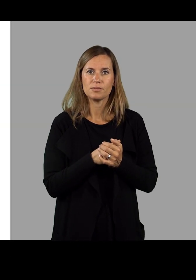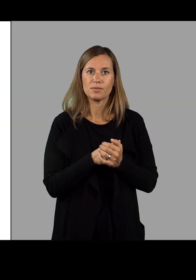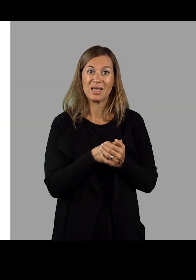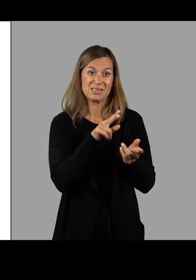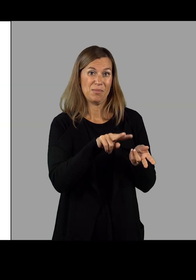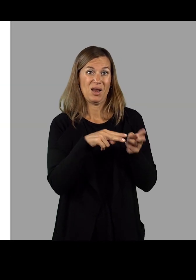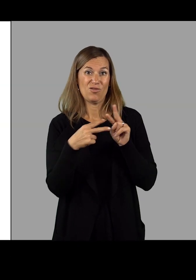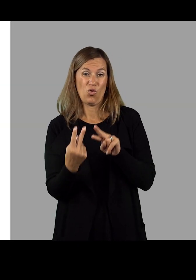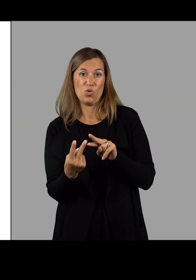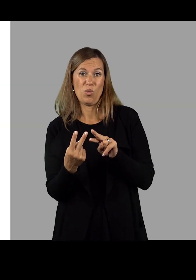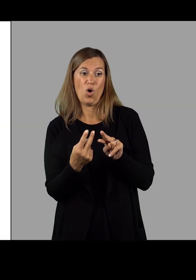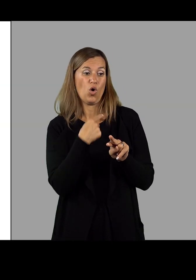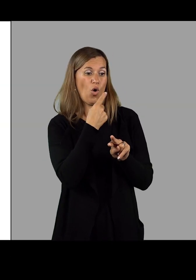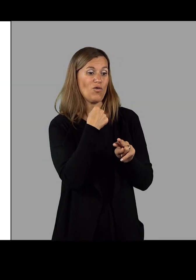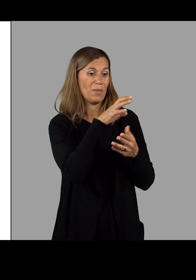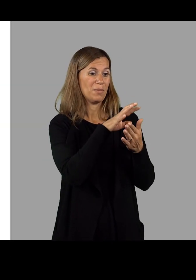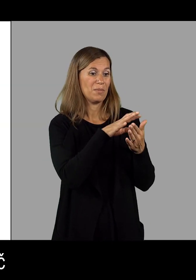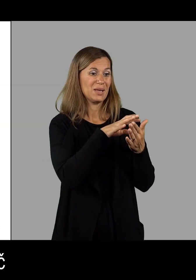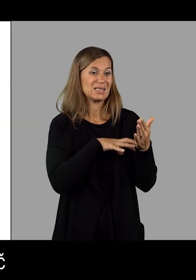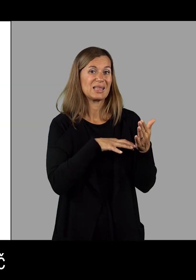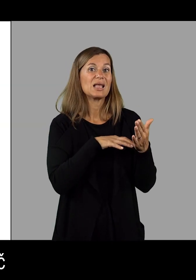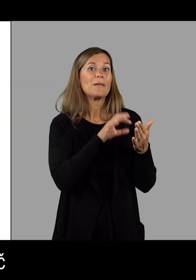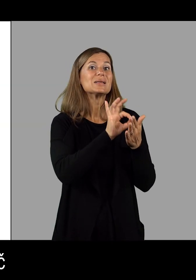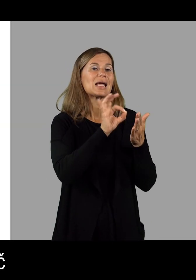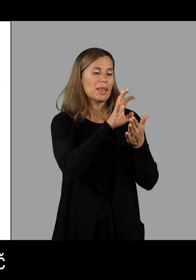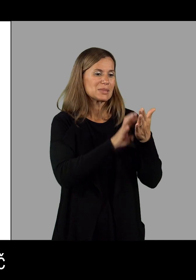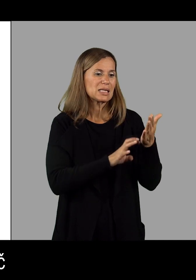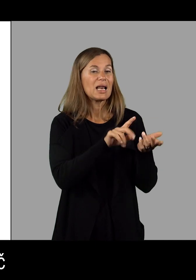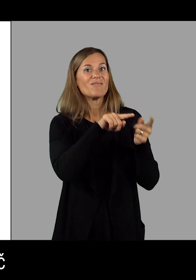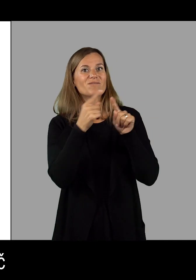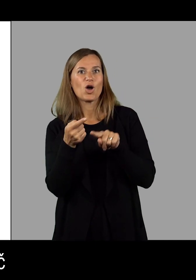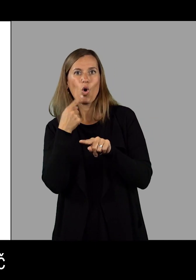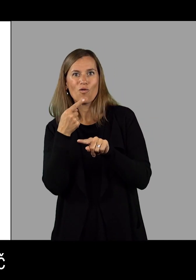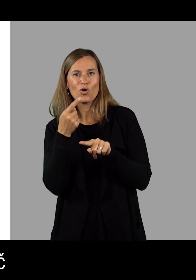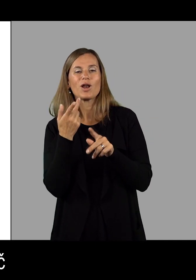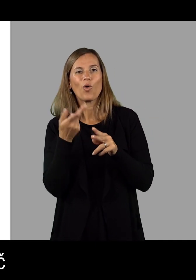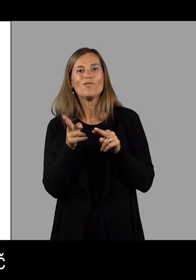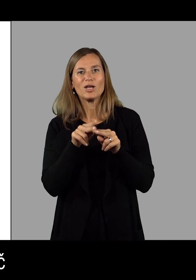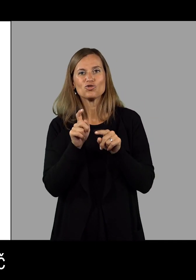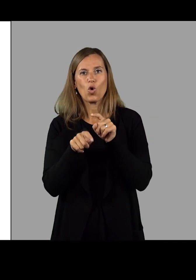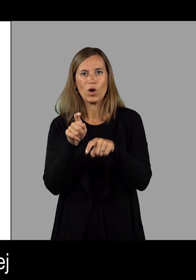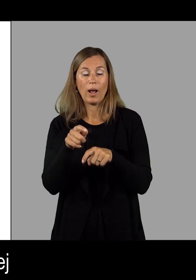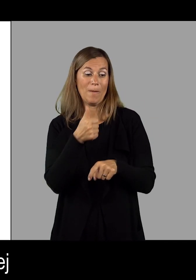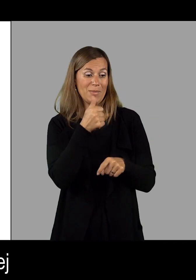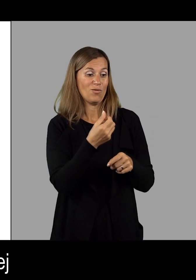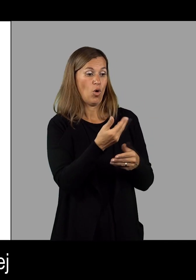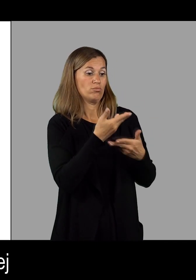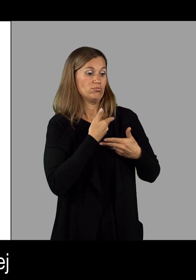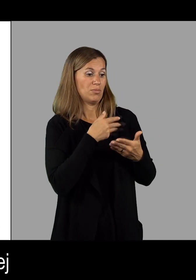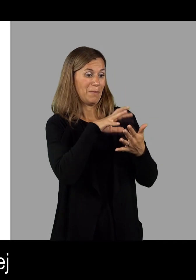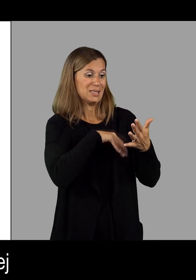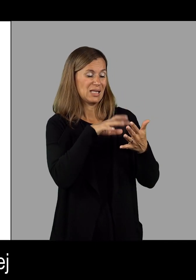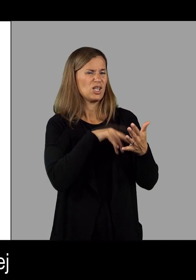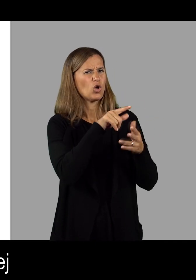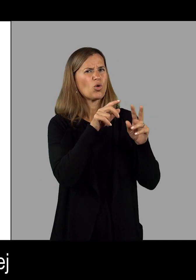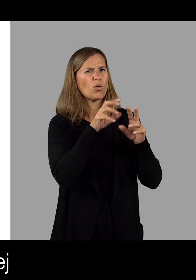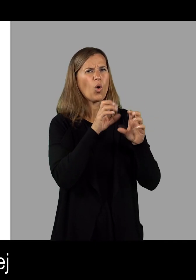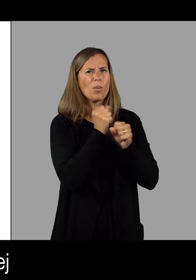Postopek pretvorbe vhodnega besedila v govor lahko razbijemo na več zaporednih korakov. Vhodno besedilo najprej obdela